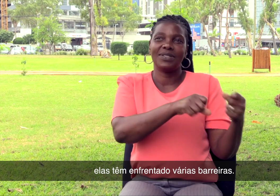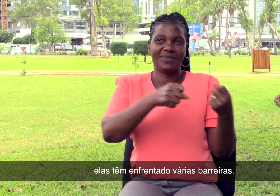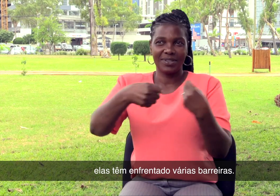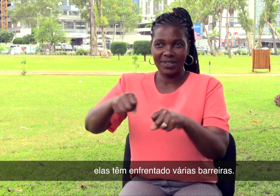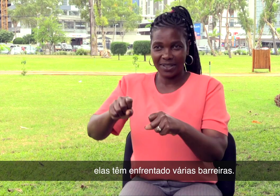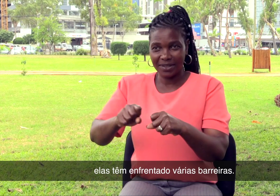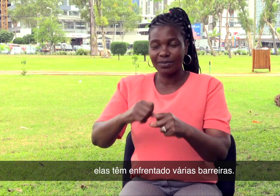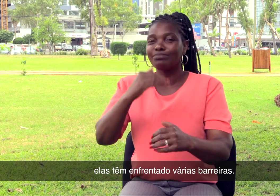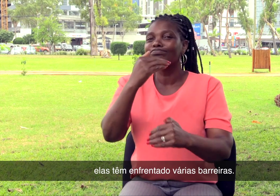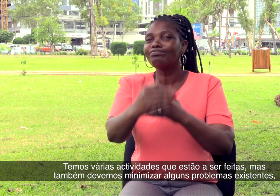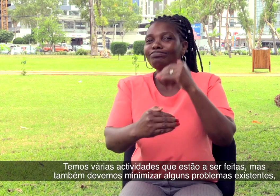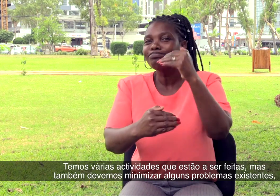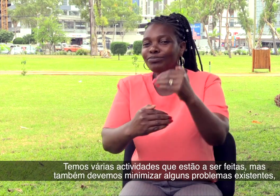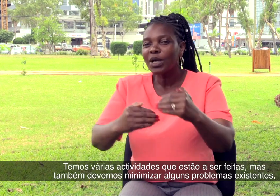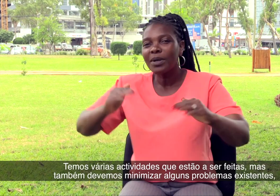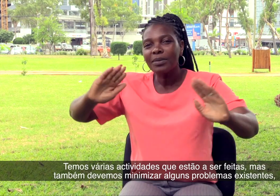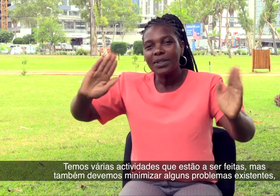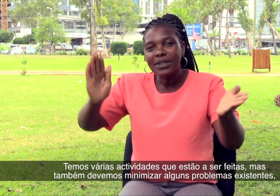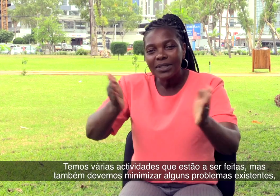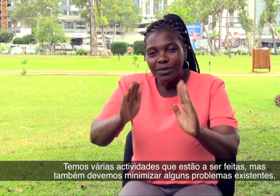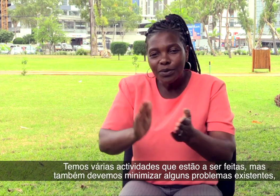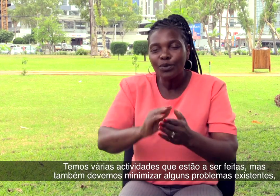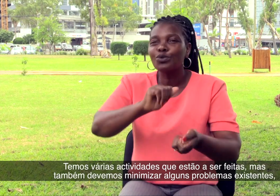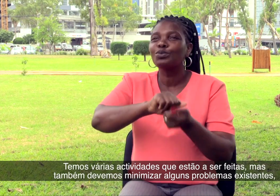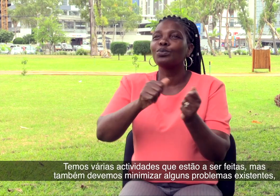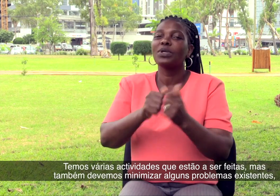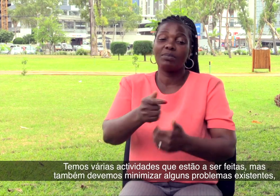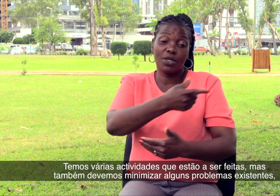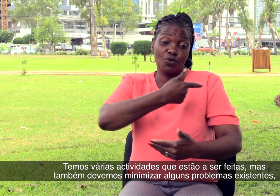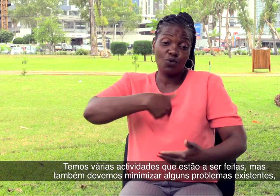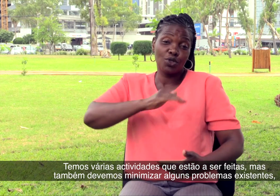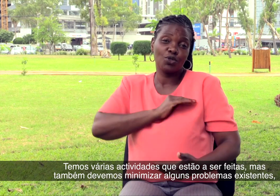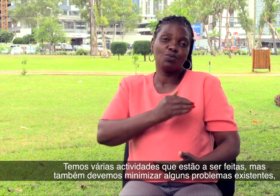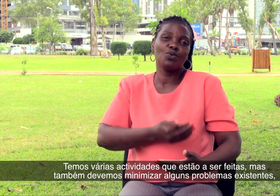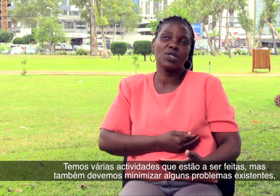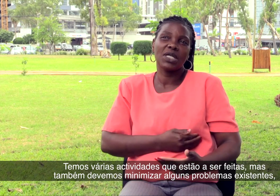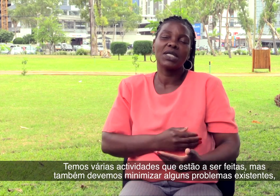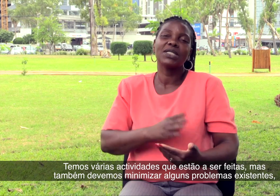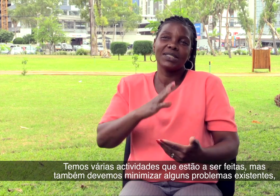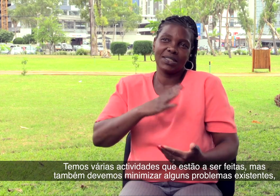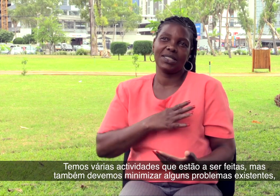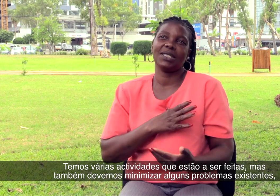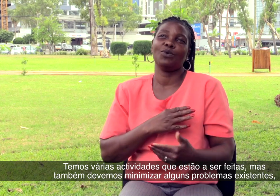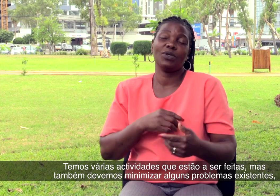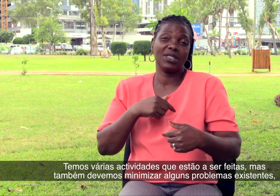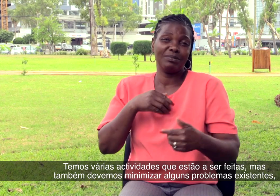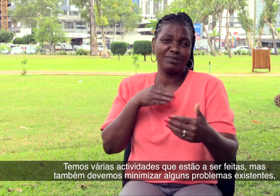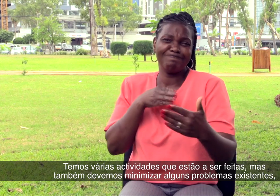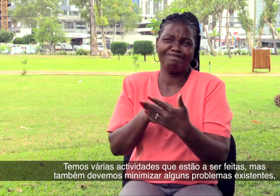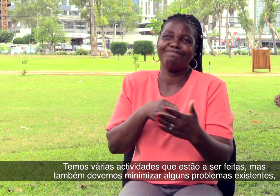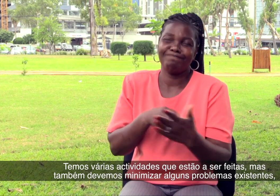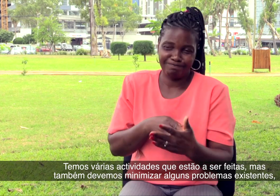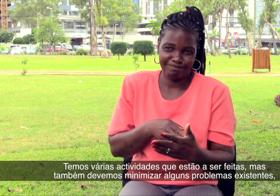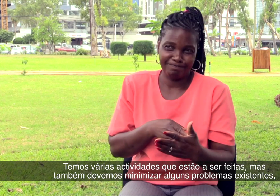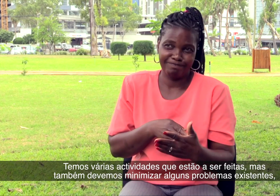barreiras. Temos várias atividades que estão a ser feitas, mas também devemos minimizar alguns